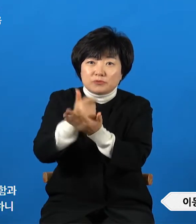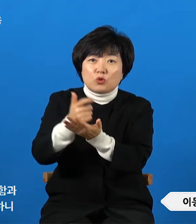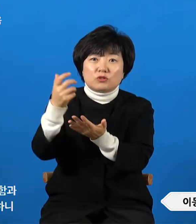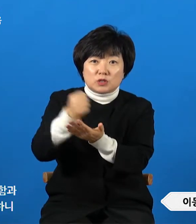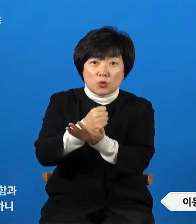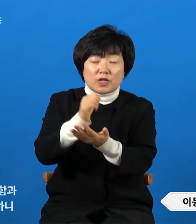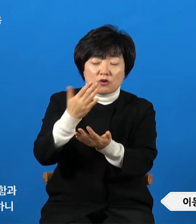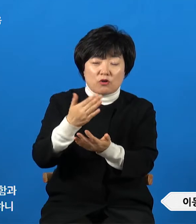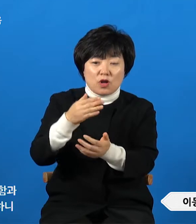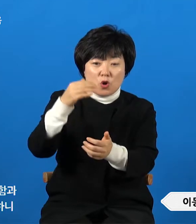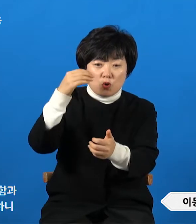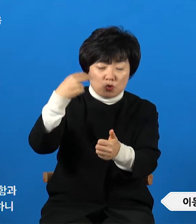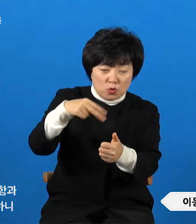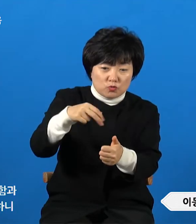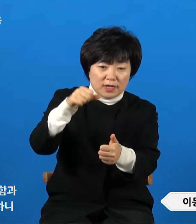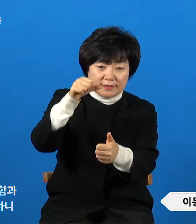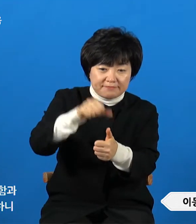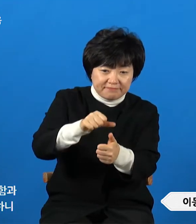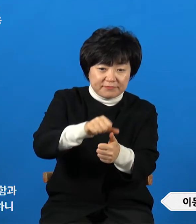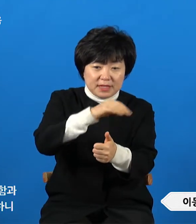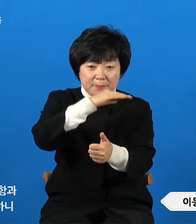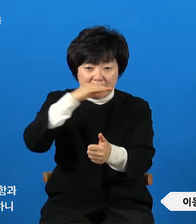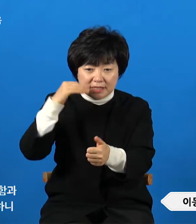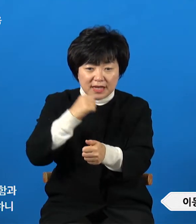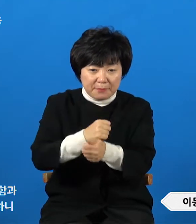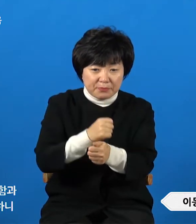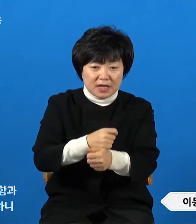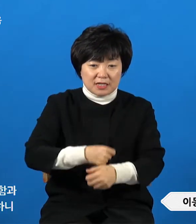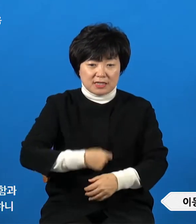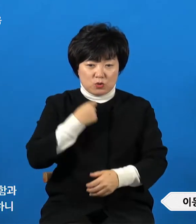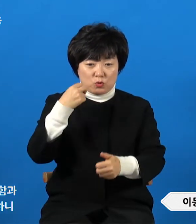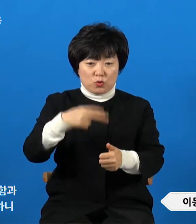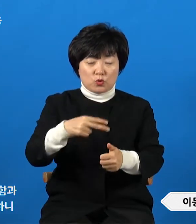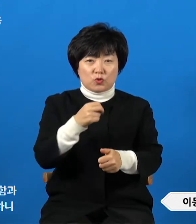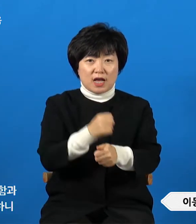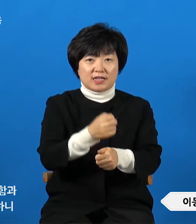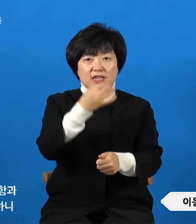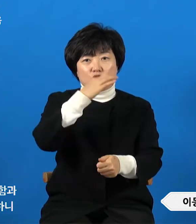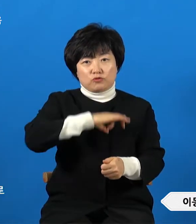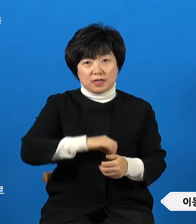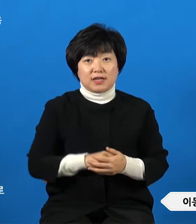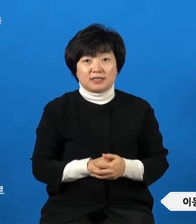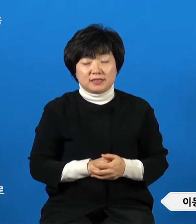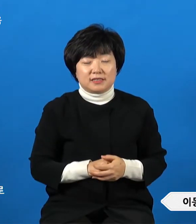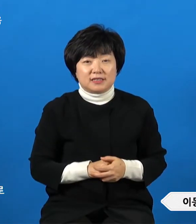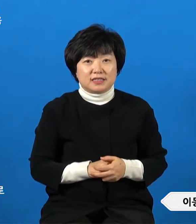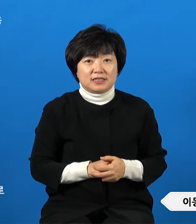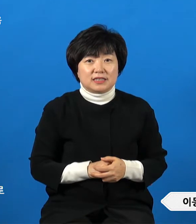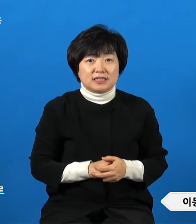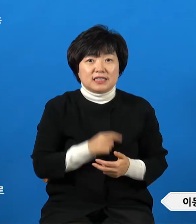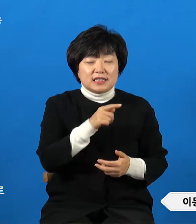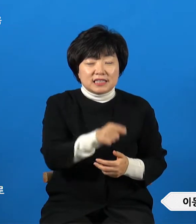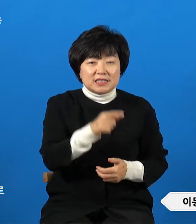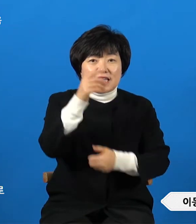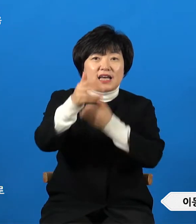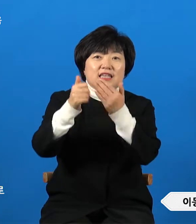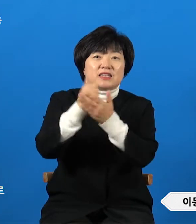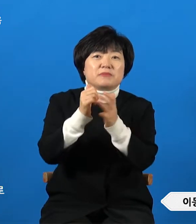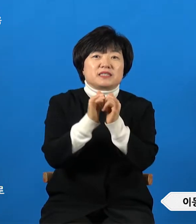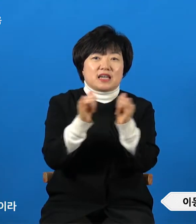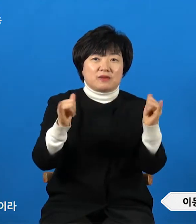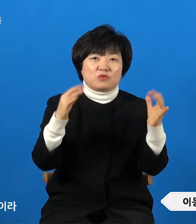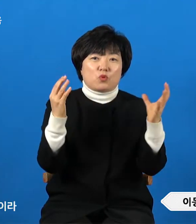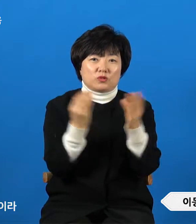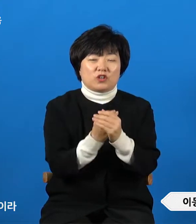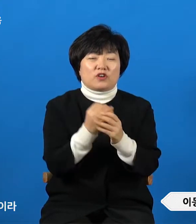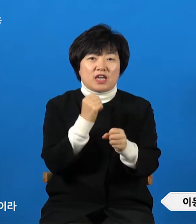교훈과 책망과 바르게 함과 의로 교육하기에 유익하니 이는 하나님의 사람으로 온전하게 하며 모든